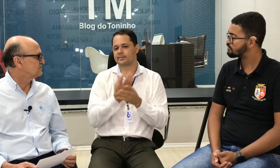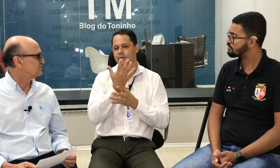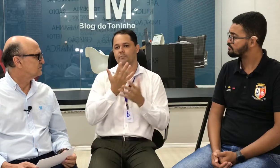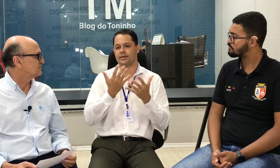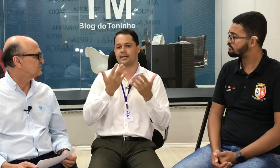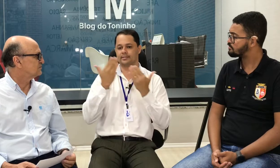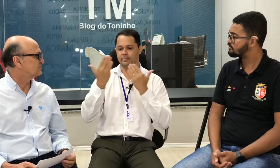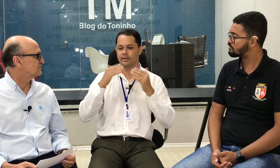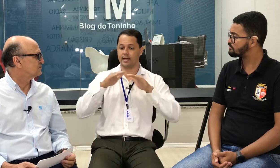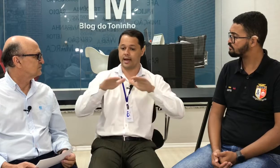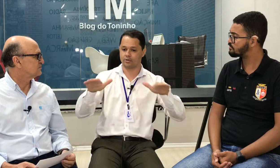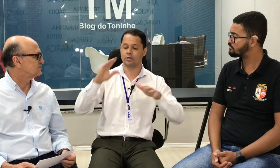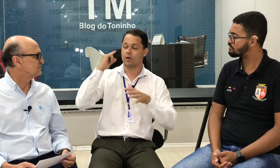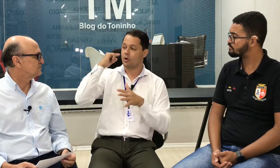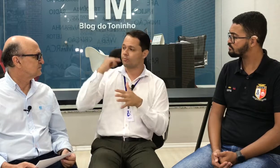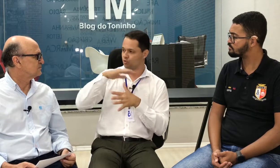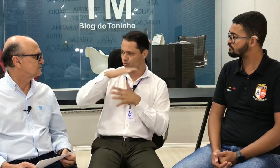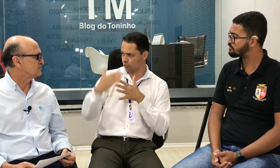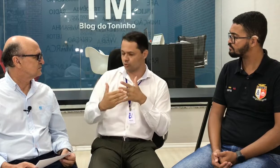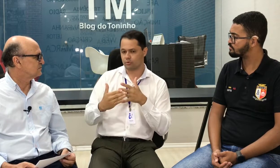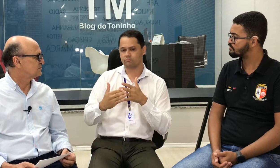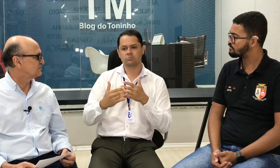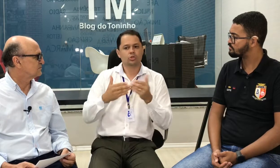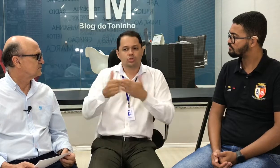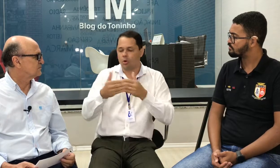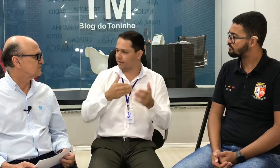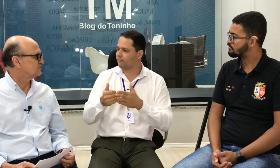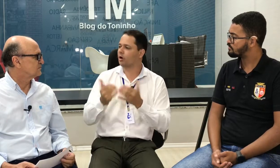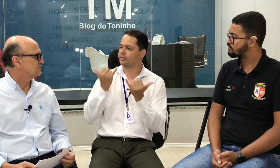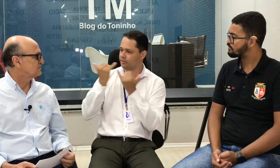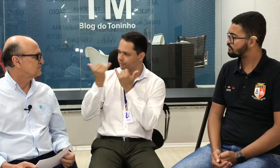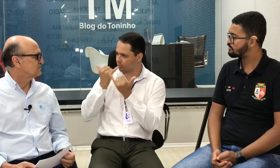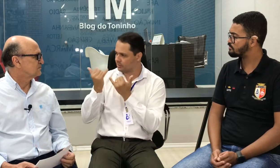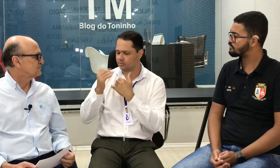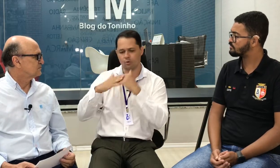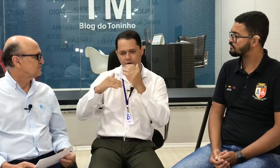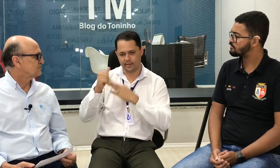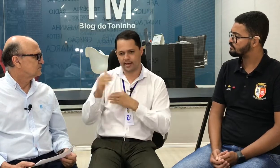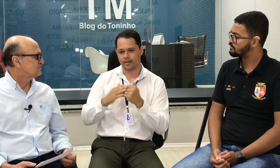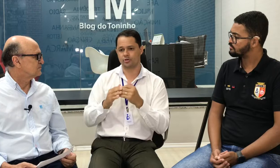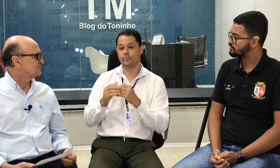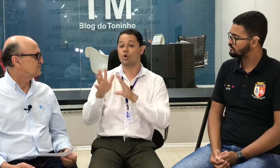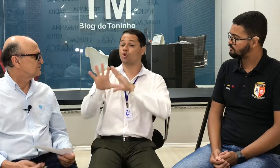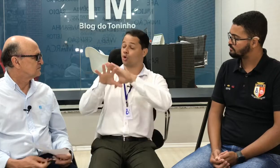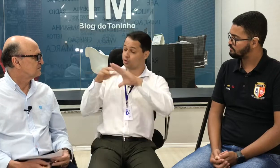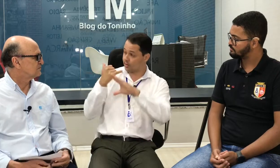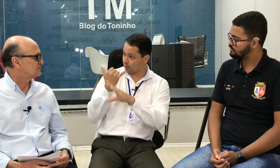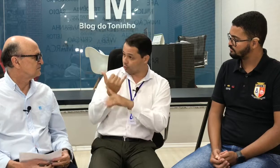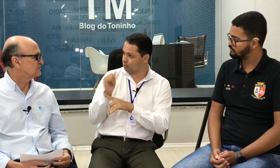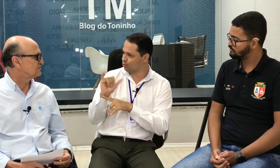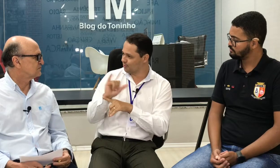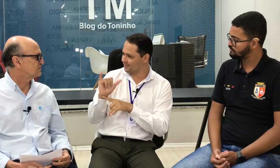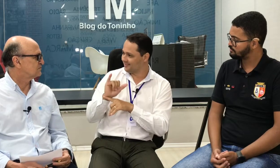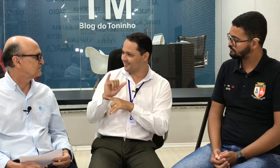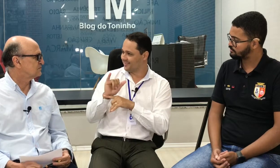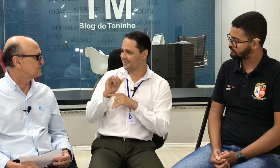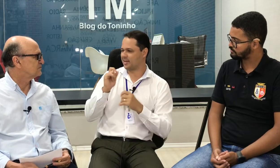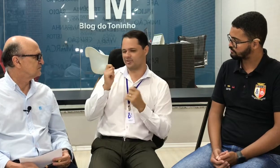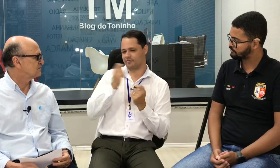para dar acessibilidade para os surdos de qualquer forma, seja informação, qualidade. O nosso canal no YouTube, que tem